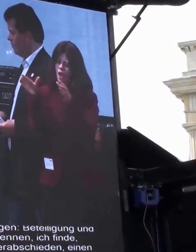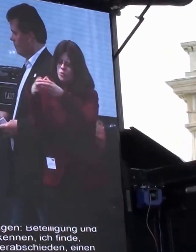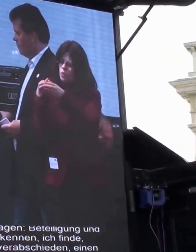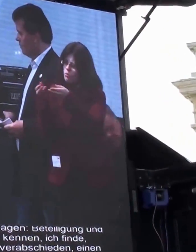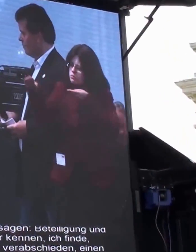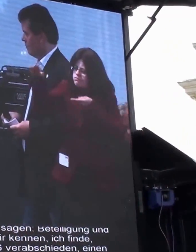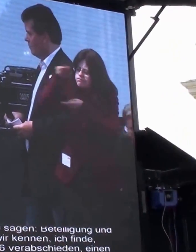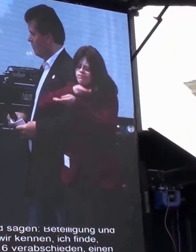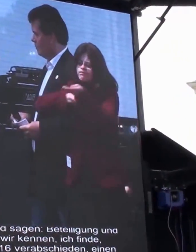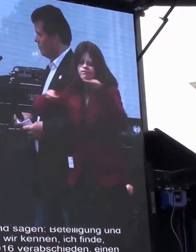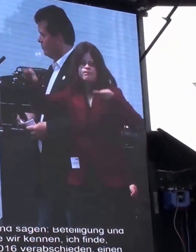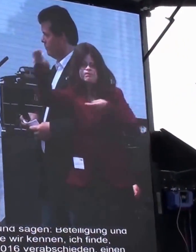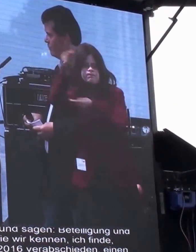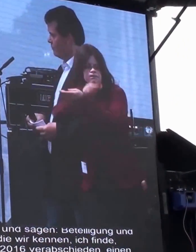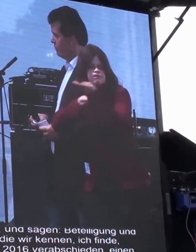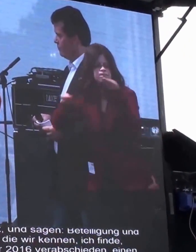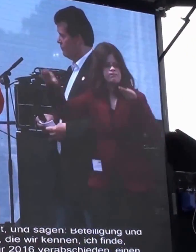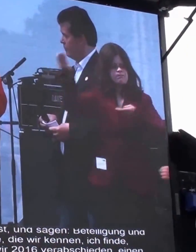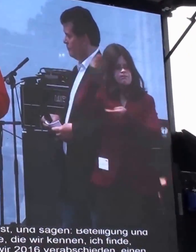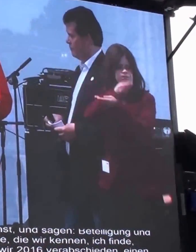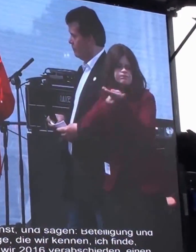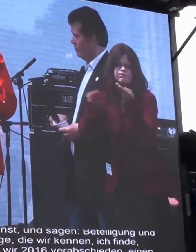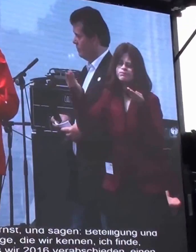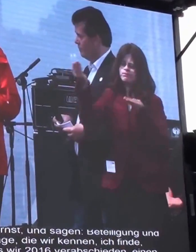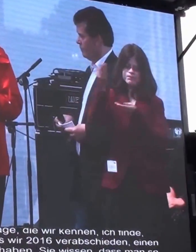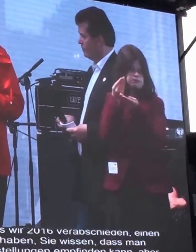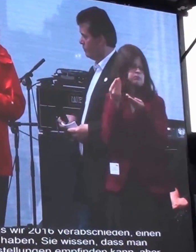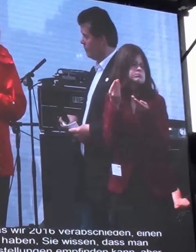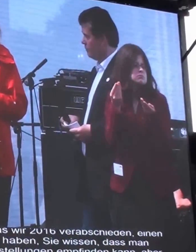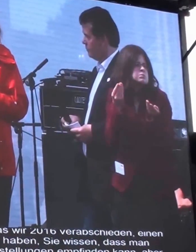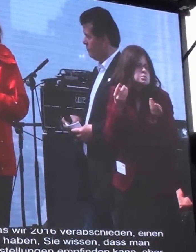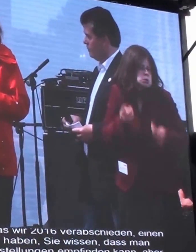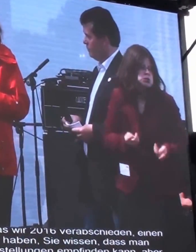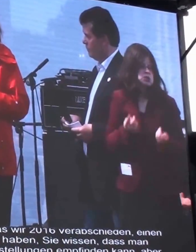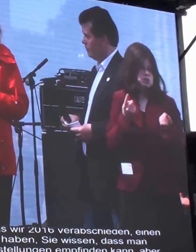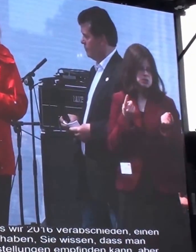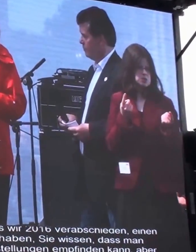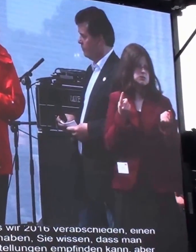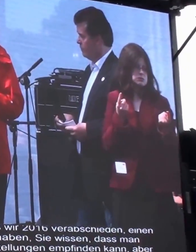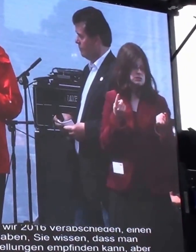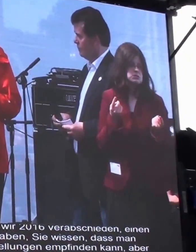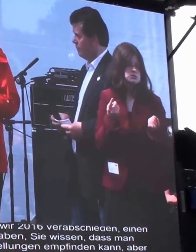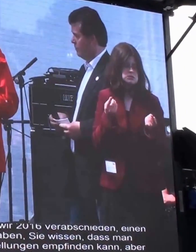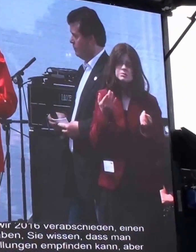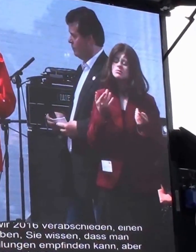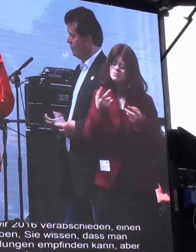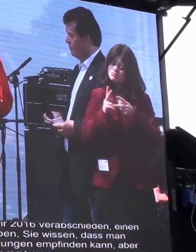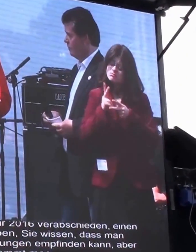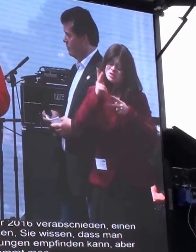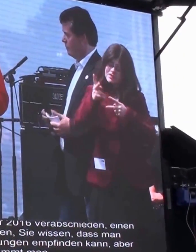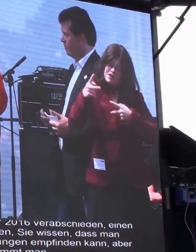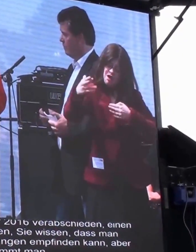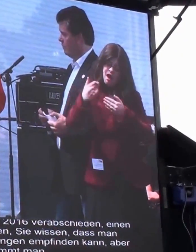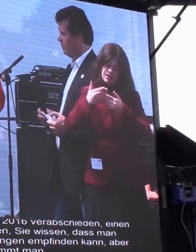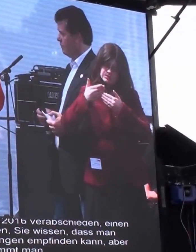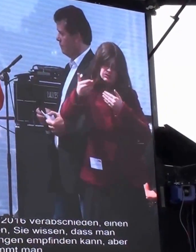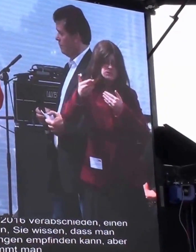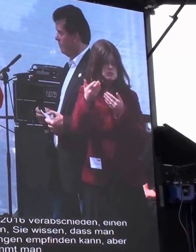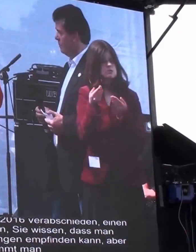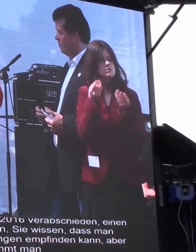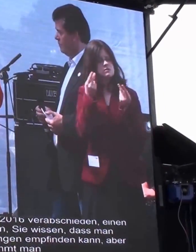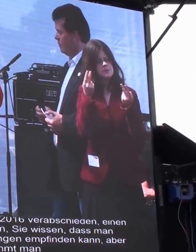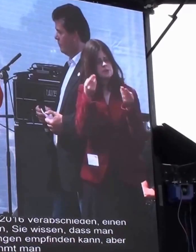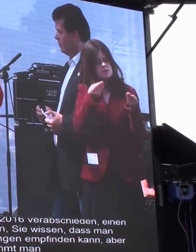im Austausch auch zu geeinigten Vorstellungen kommt. Und deshalb werden wir diese Zeit miteinander für genau